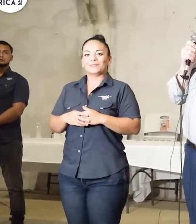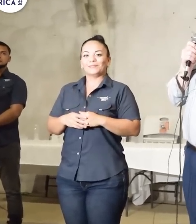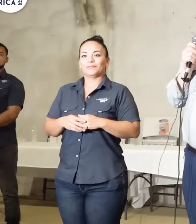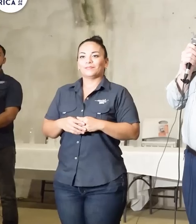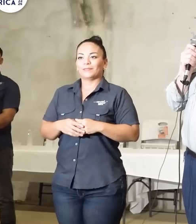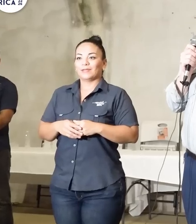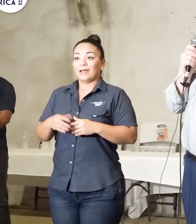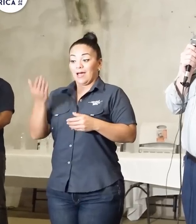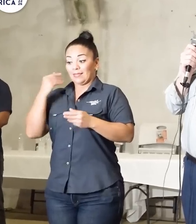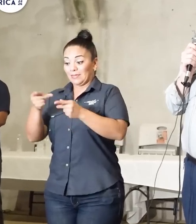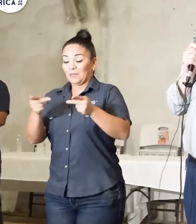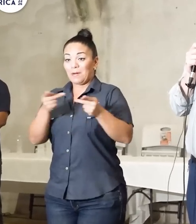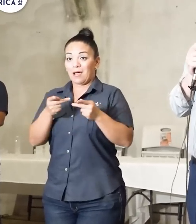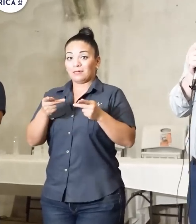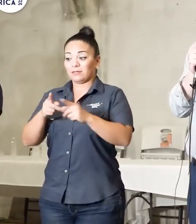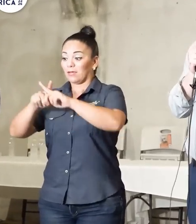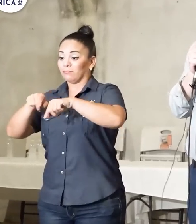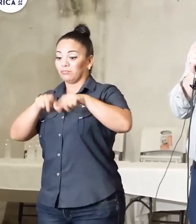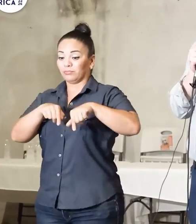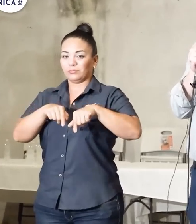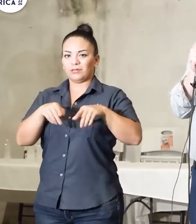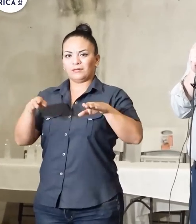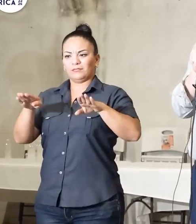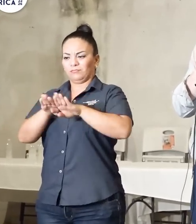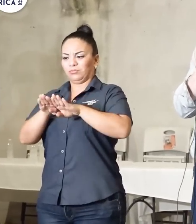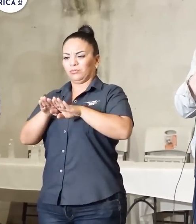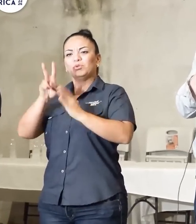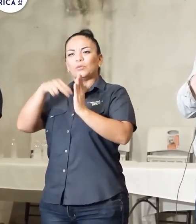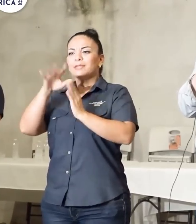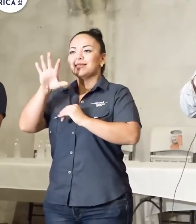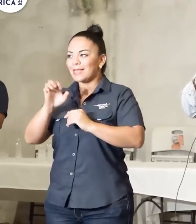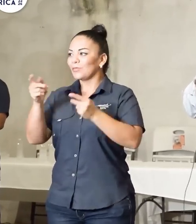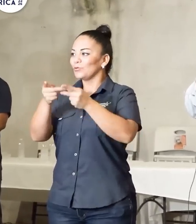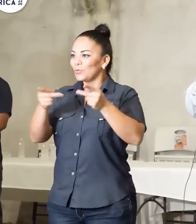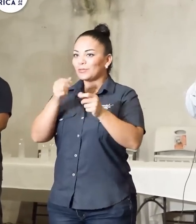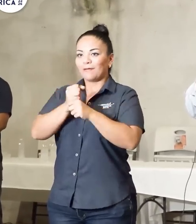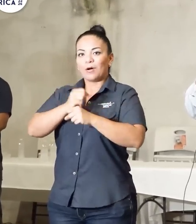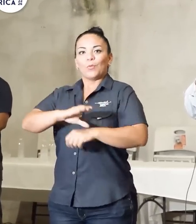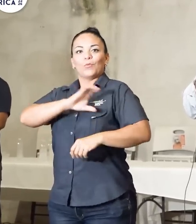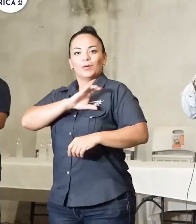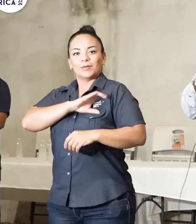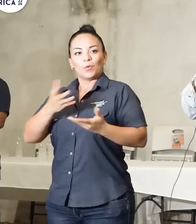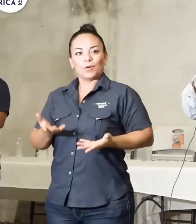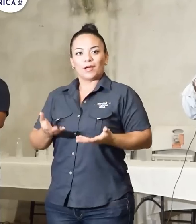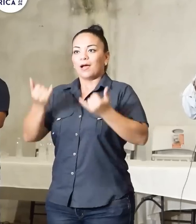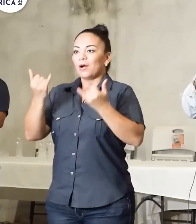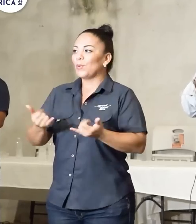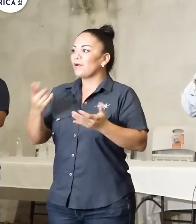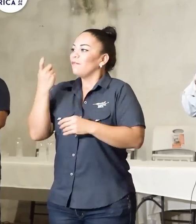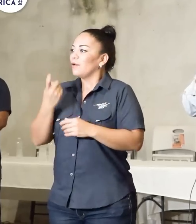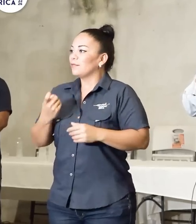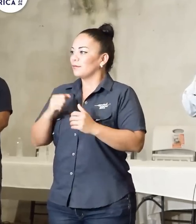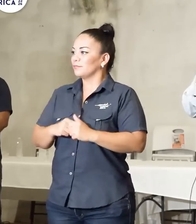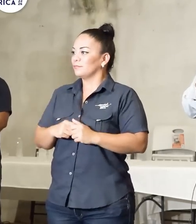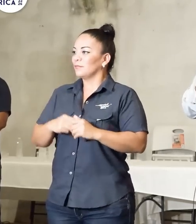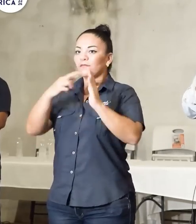Se congelaron y se cancelaron 2,500 plazas en la fuerza pública y ahora estamos